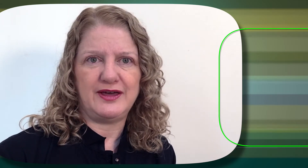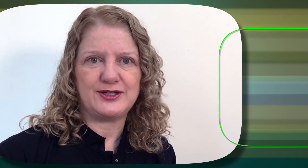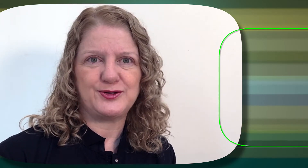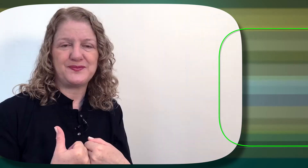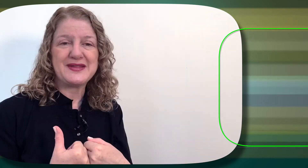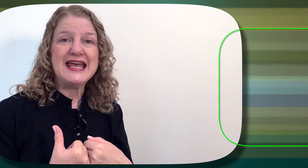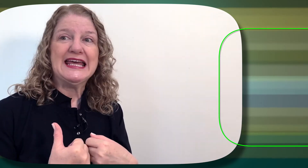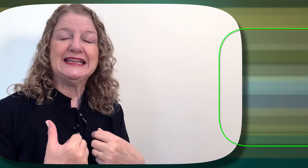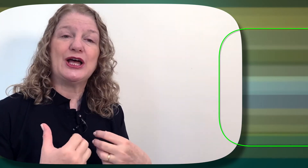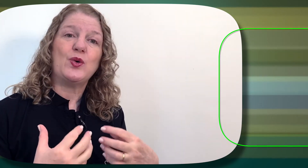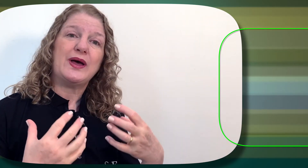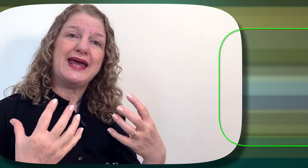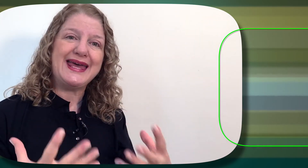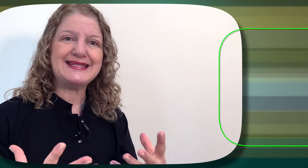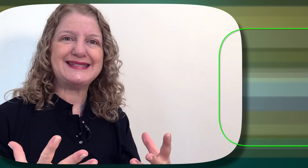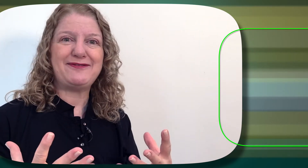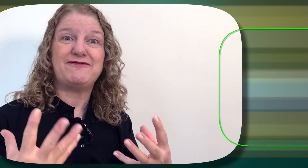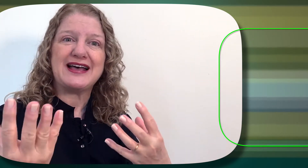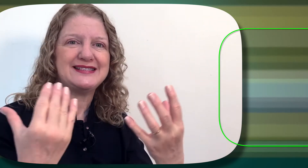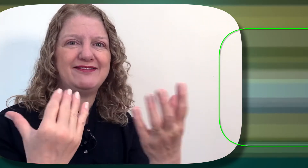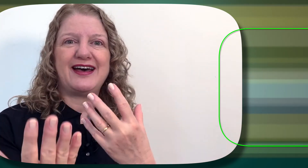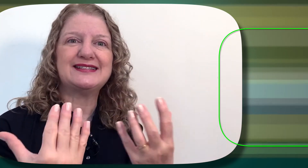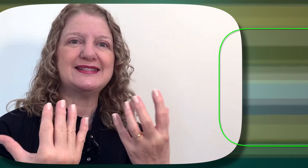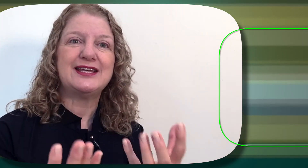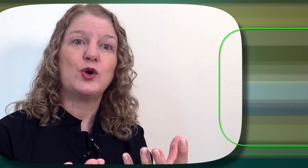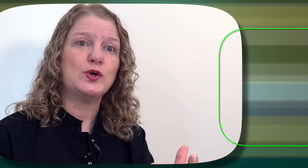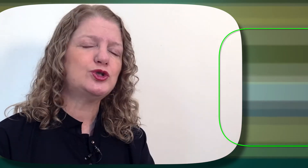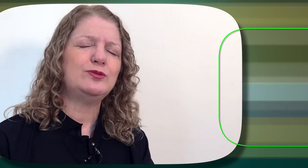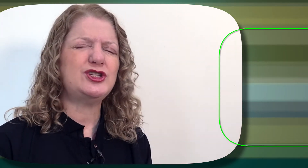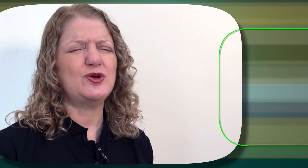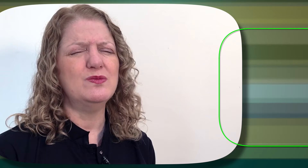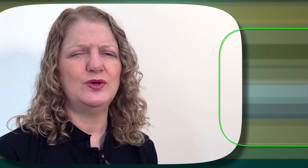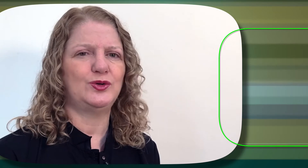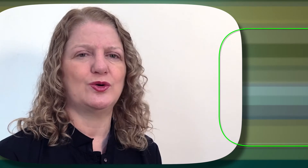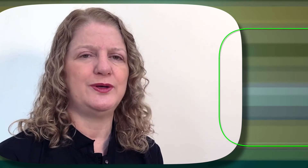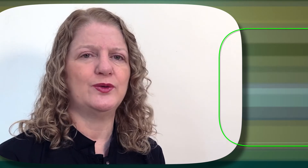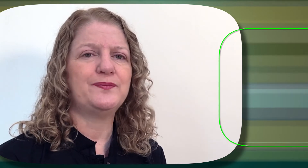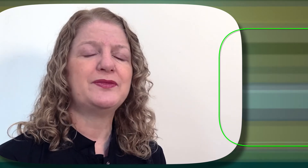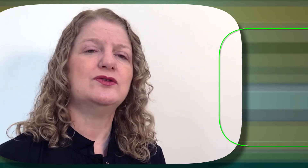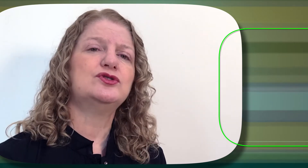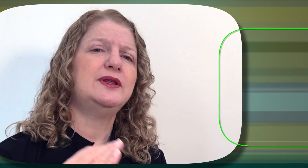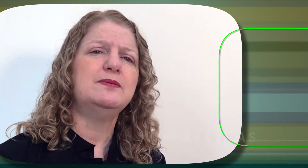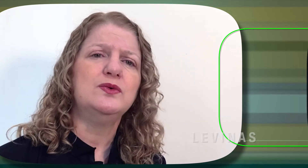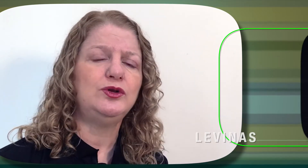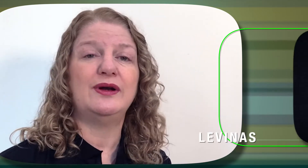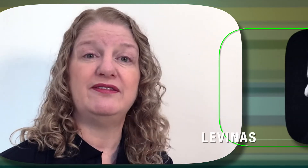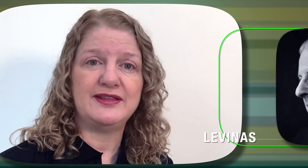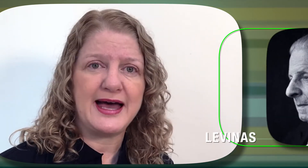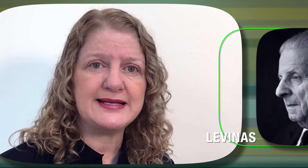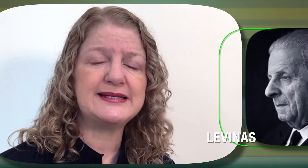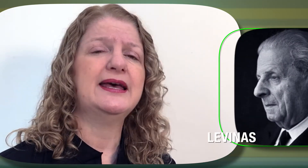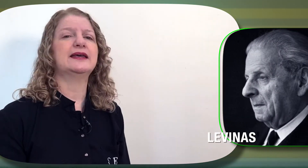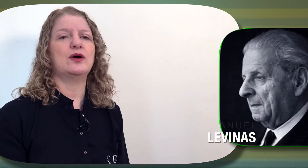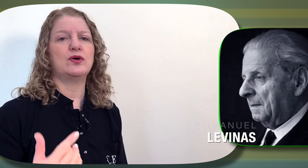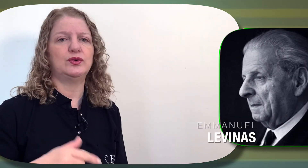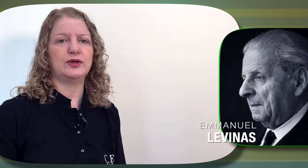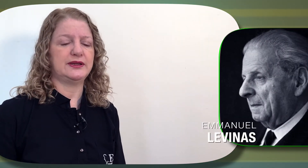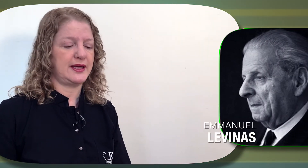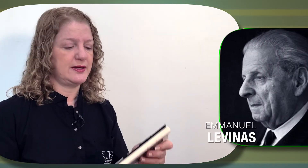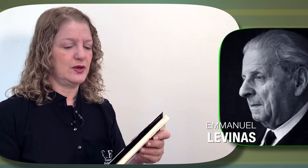universo. Então, esse face a face, esse rosto, mexeu muito comigo. Eu estudei muito Levinas, que é o autor que tem o